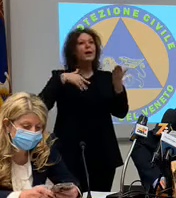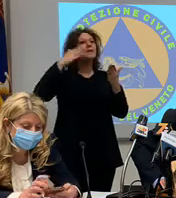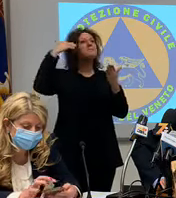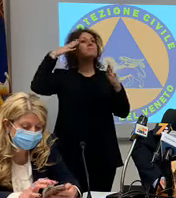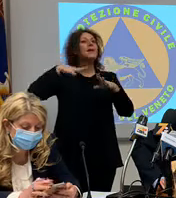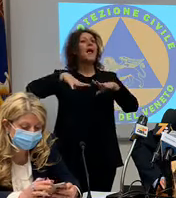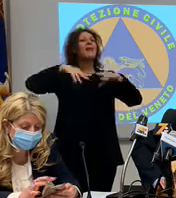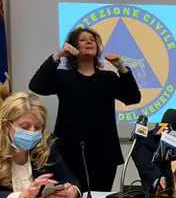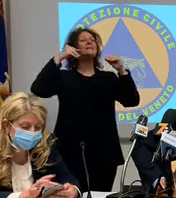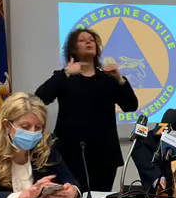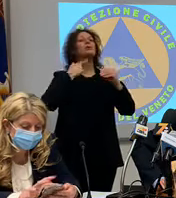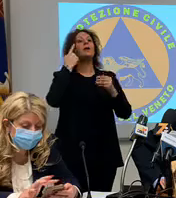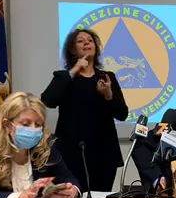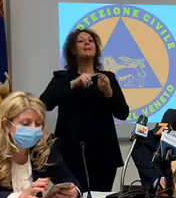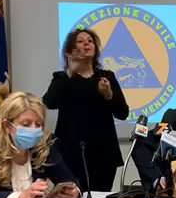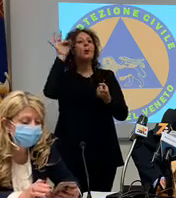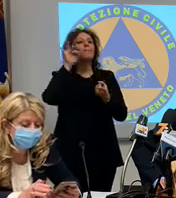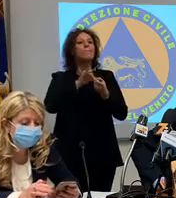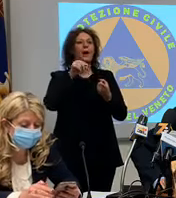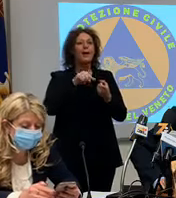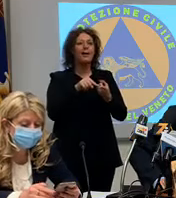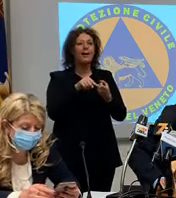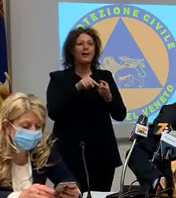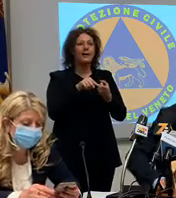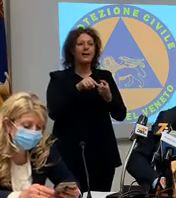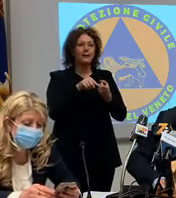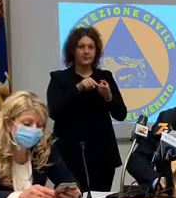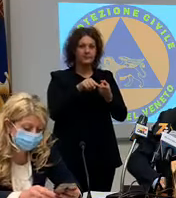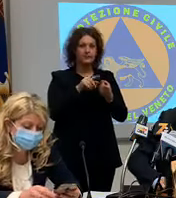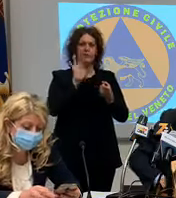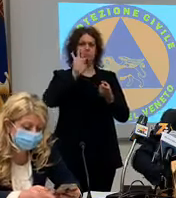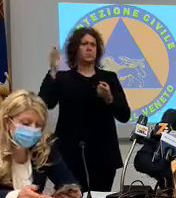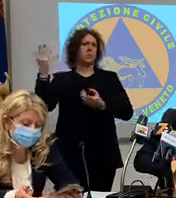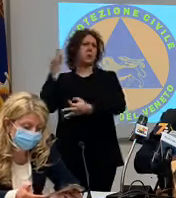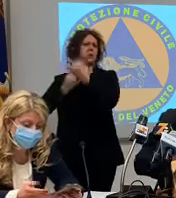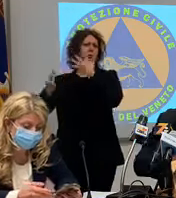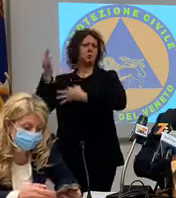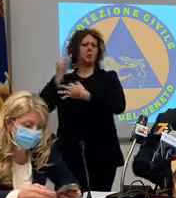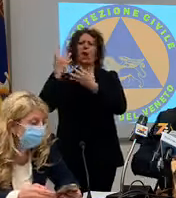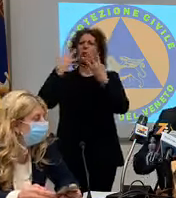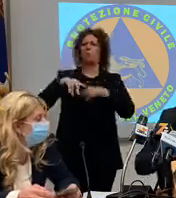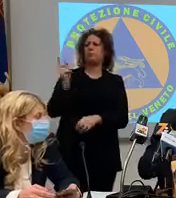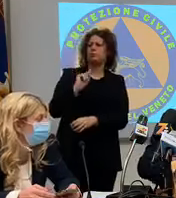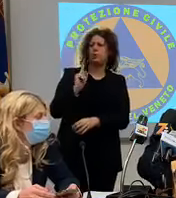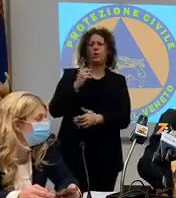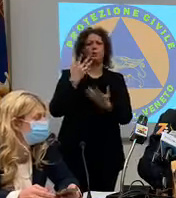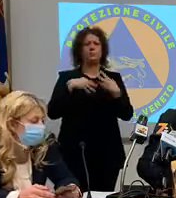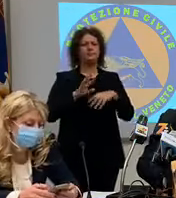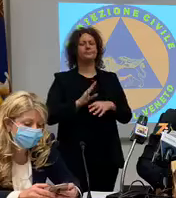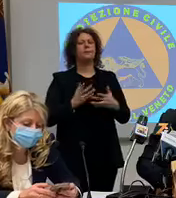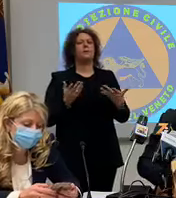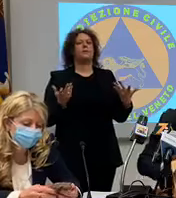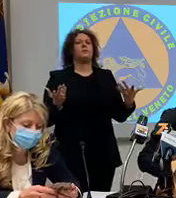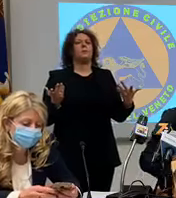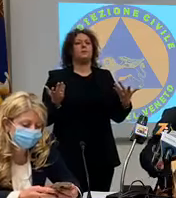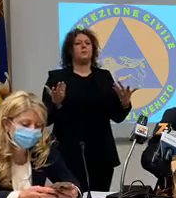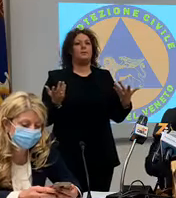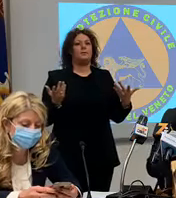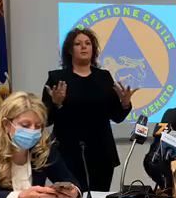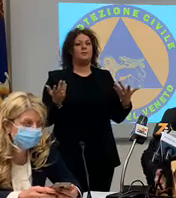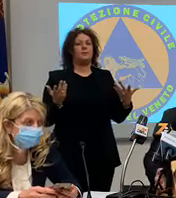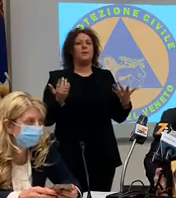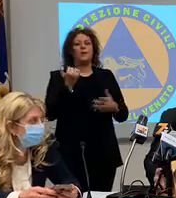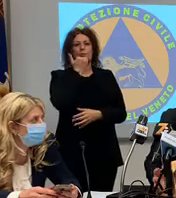test il pungi dito che Fum anche attacca e non funziona ma tra una roba che funziona così e così non so